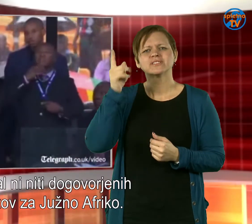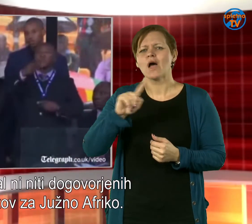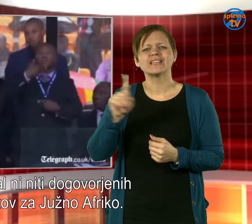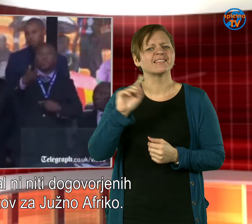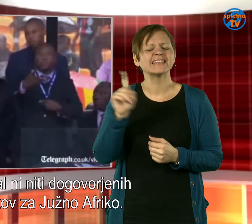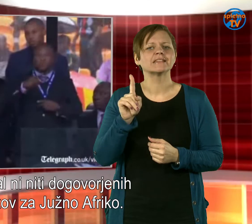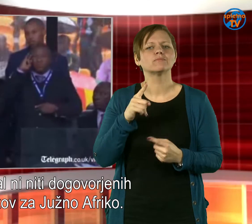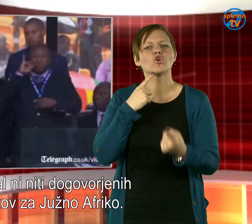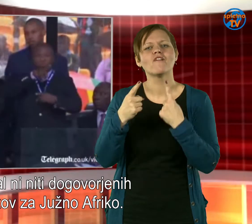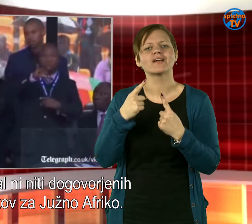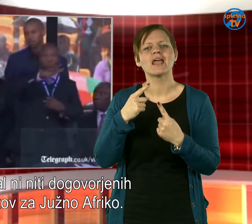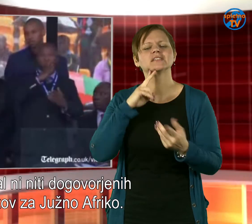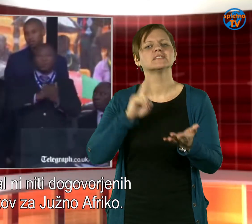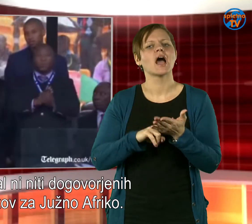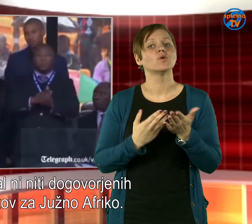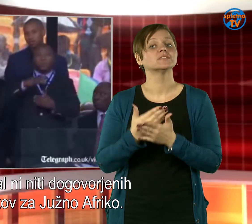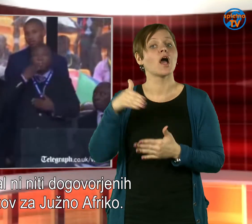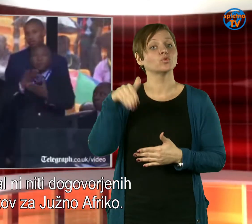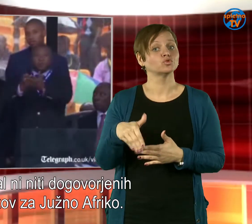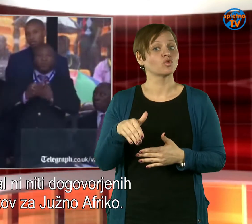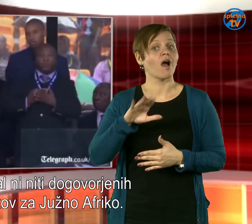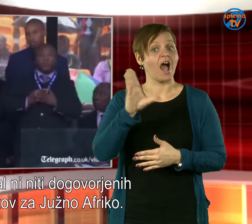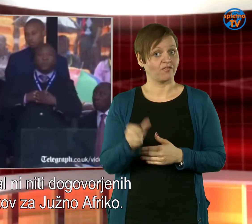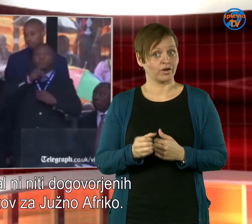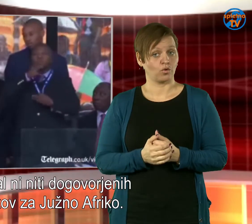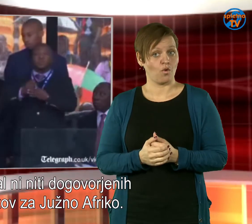Poznal ni niti dogovorjenih znakov za Južno Afriko.